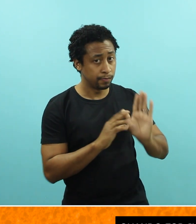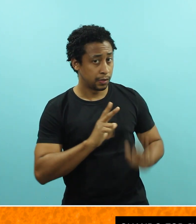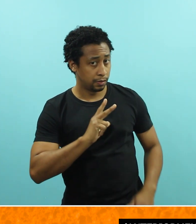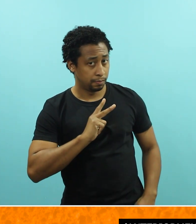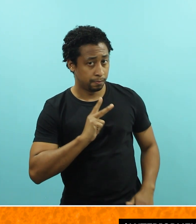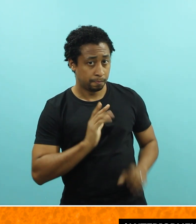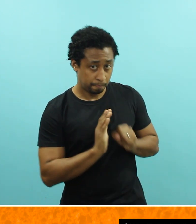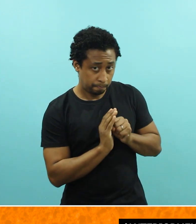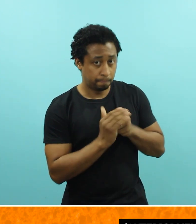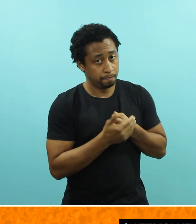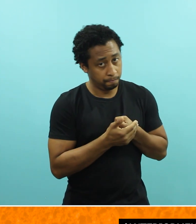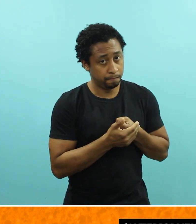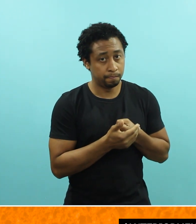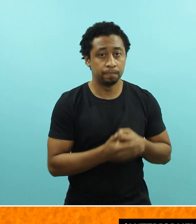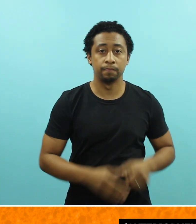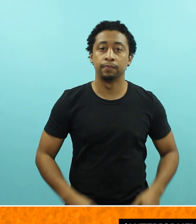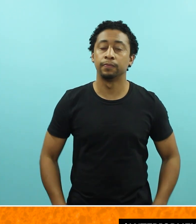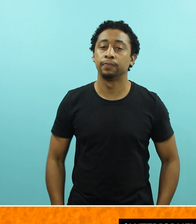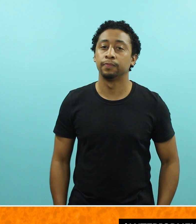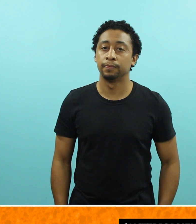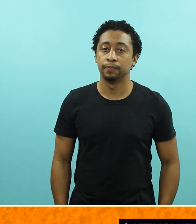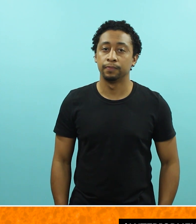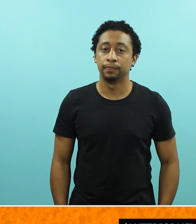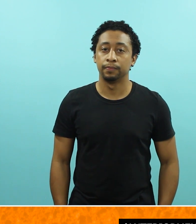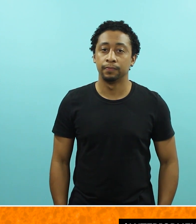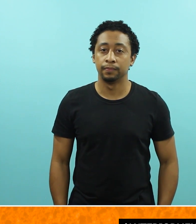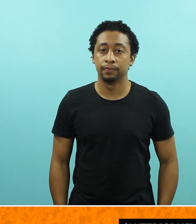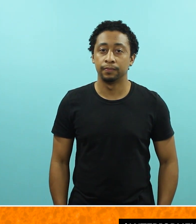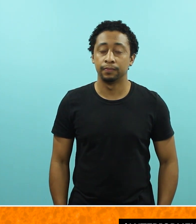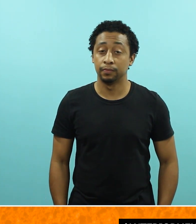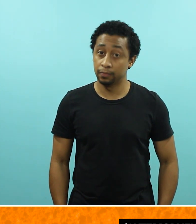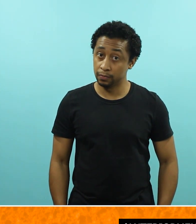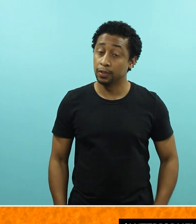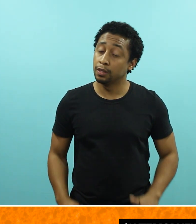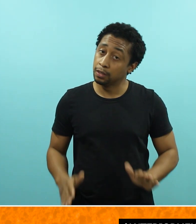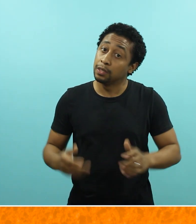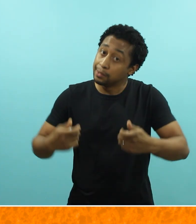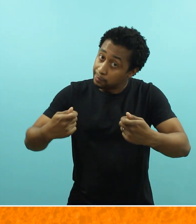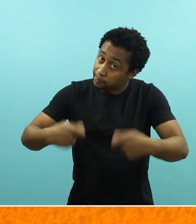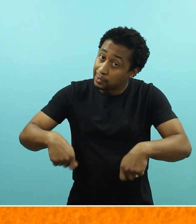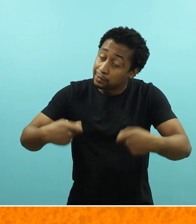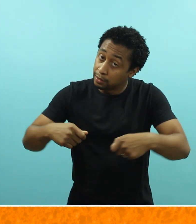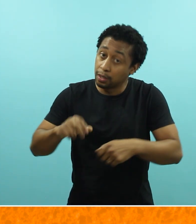necessário. Anteriormente, conveniente.